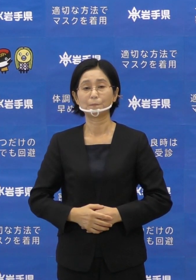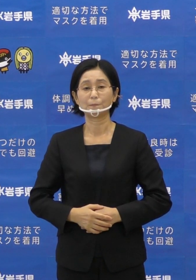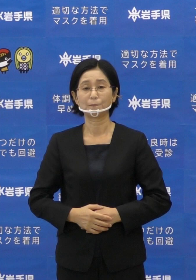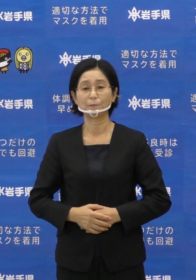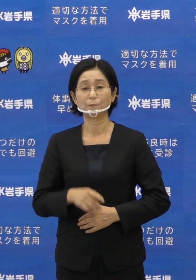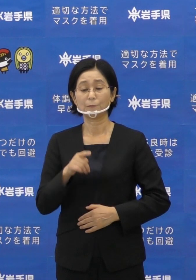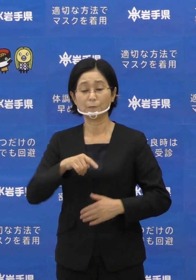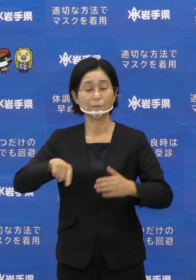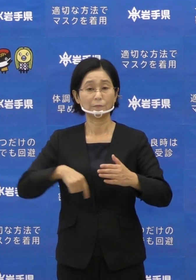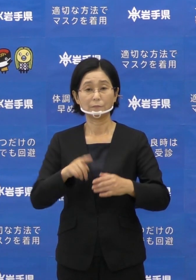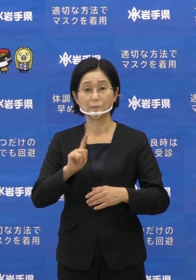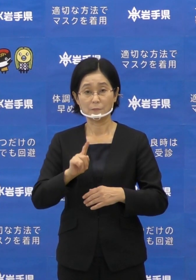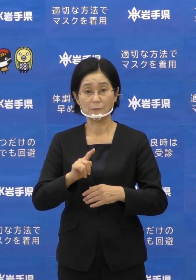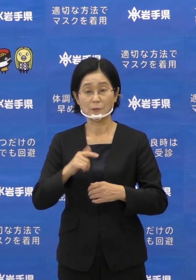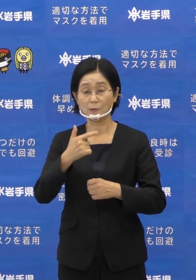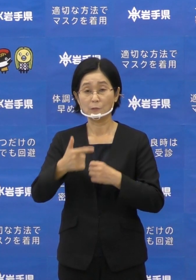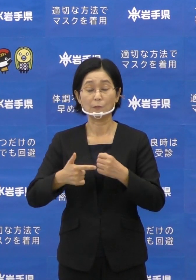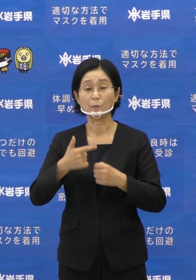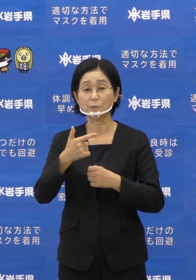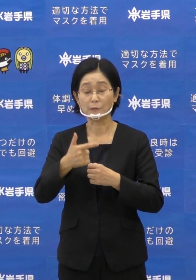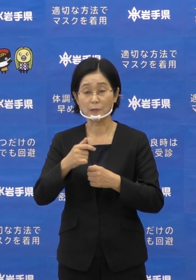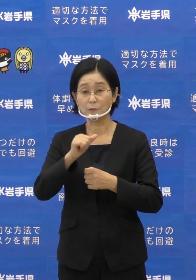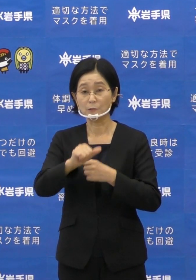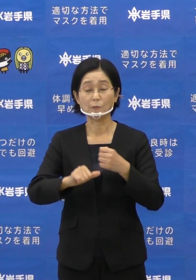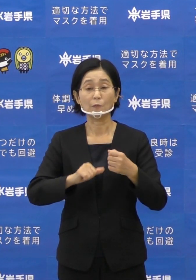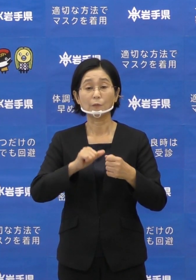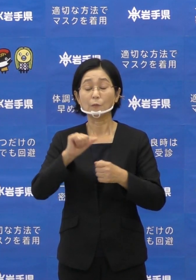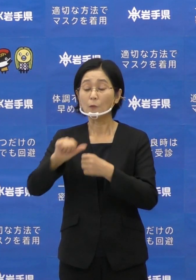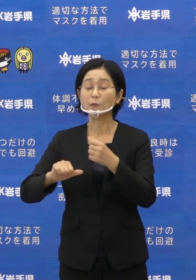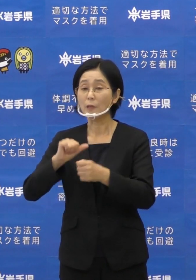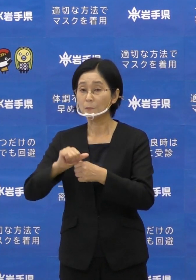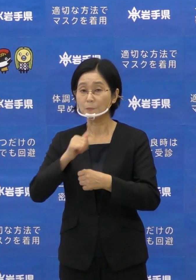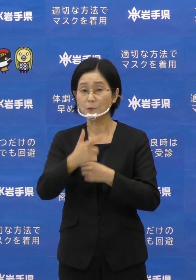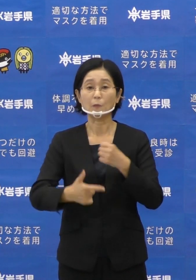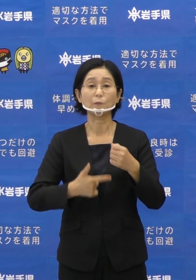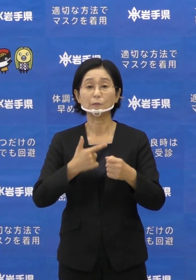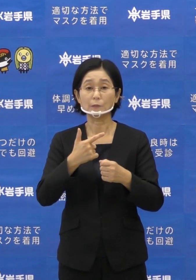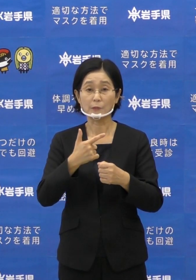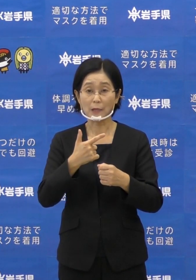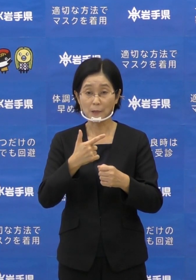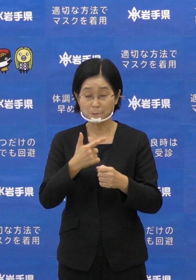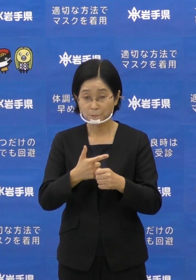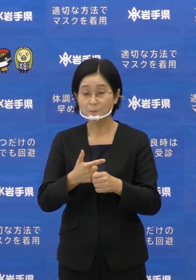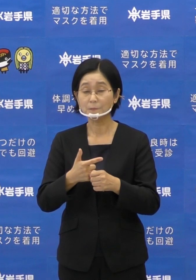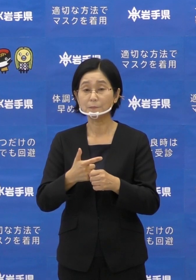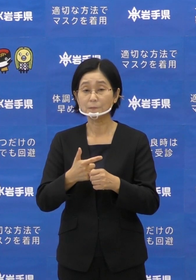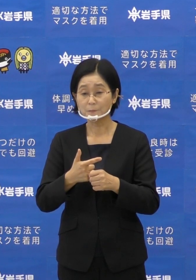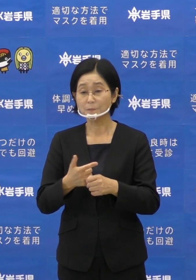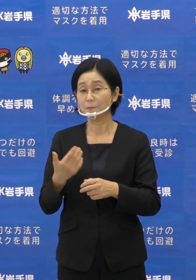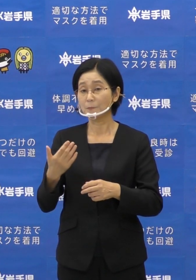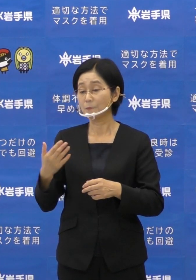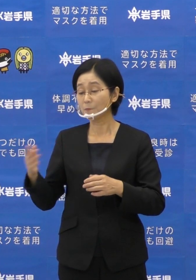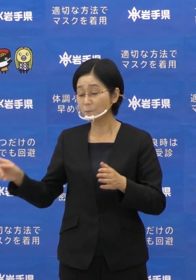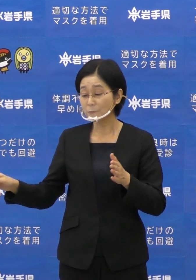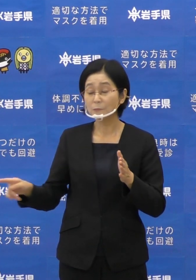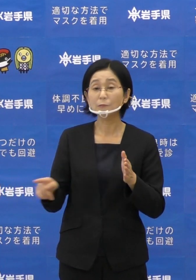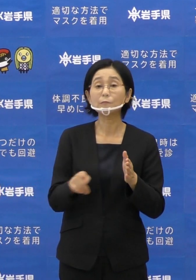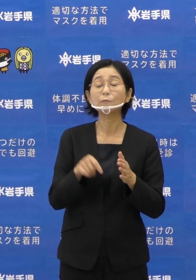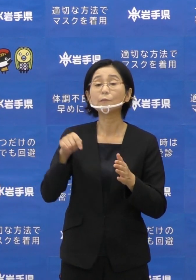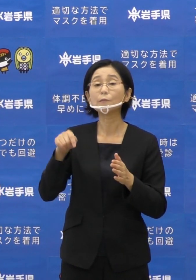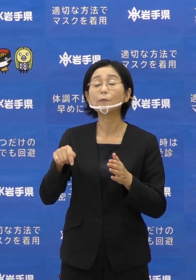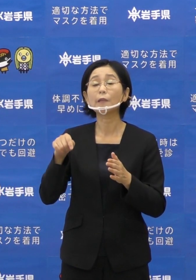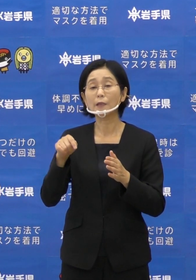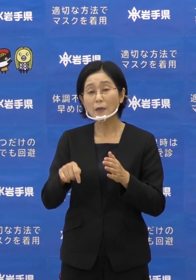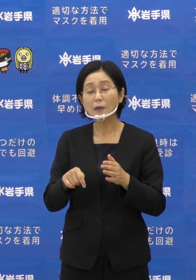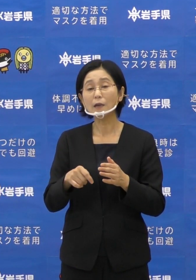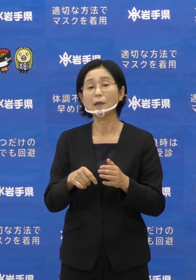然6年5年岩手において新しい政治の流れを作ろうとしてきた全ての人たちにとってもハッピーエンドにな